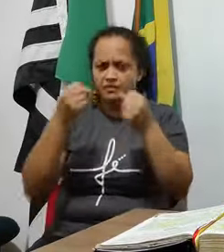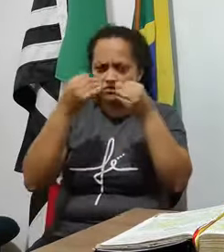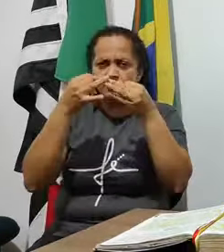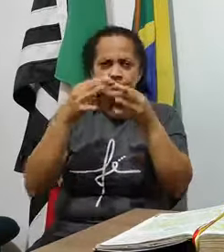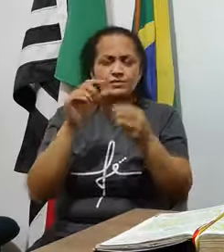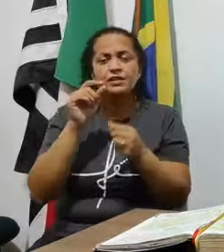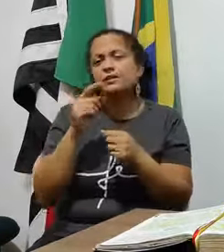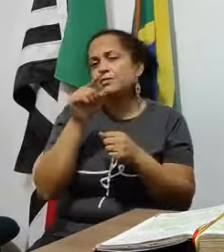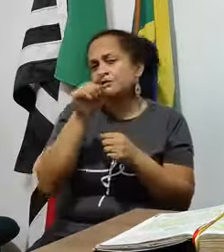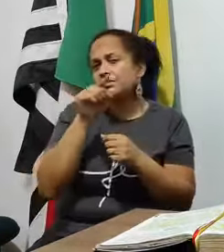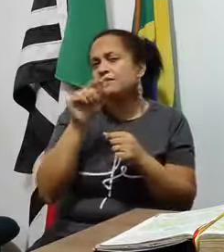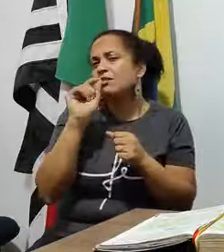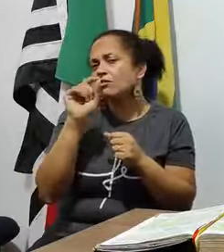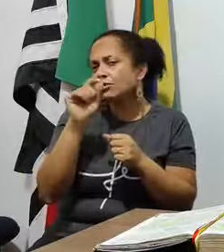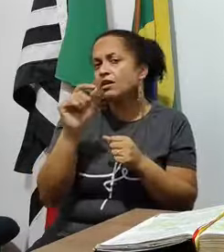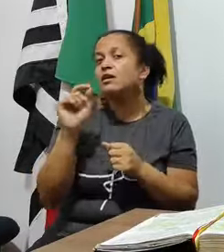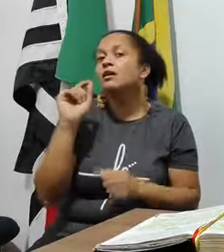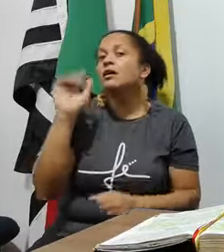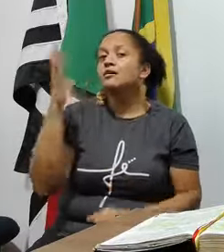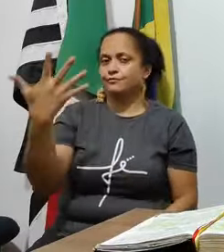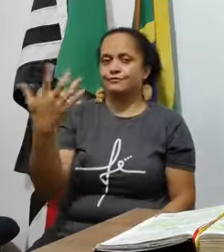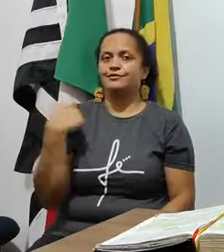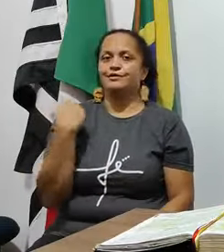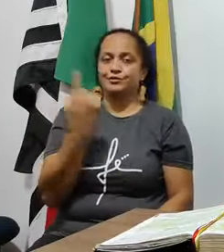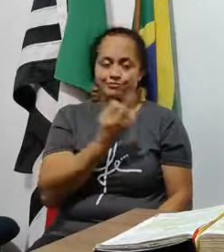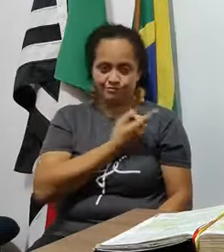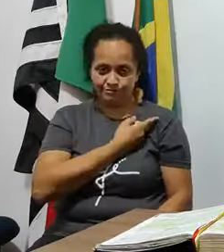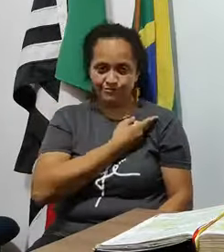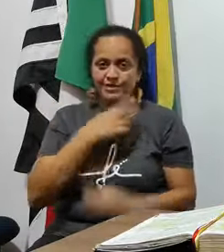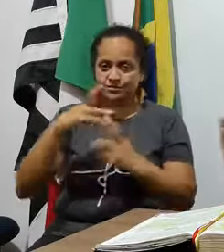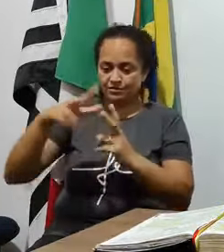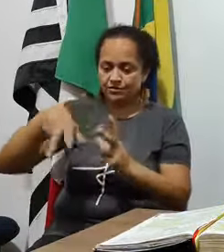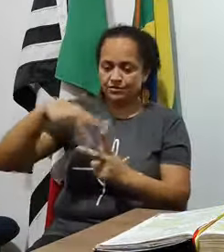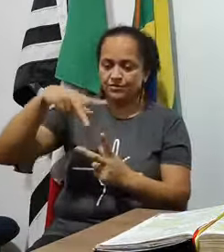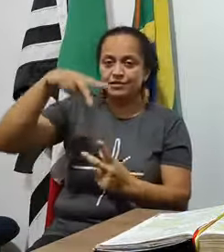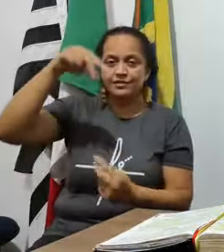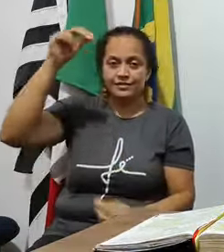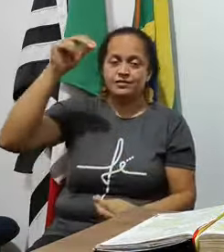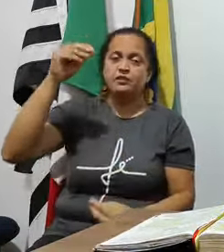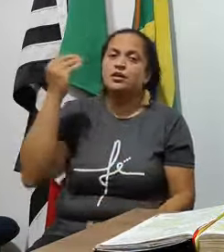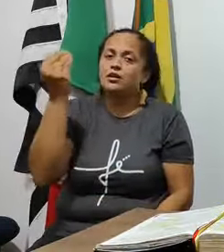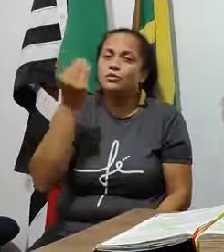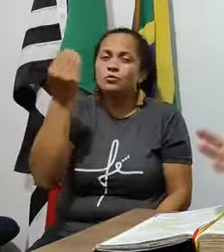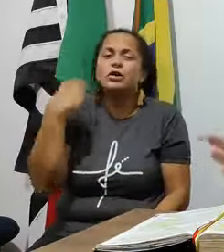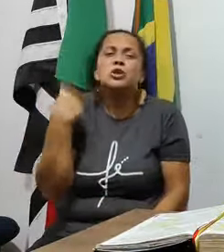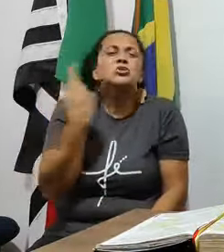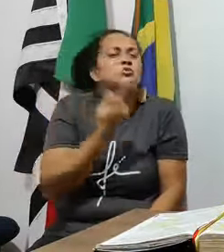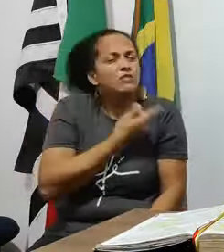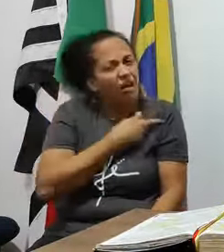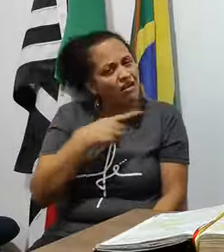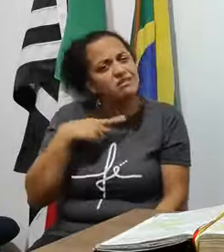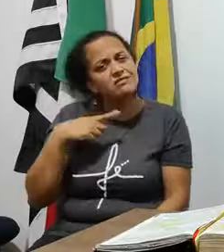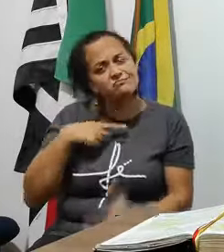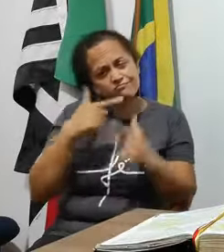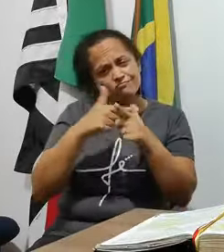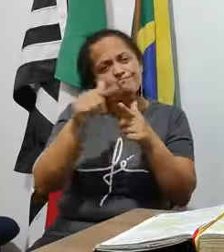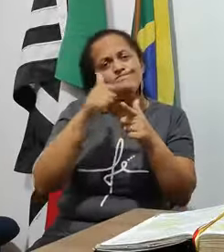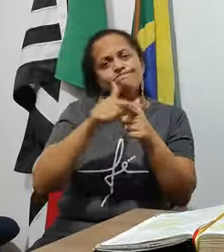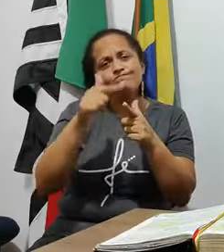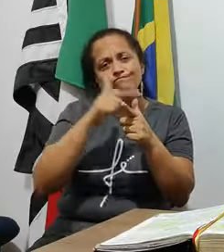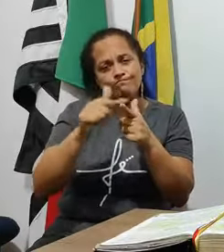conosco, principalmente com a nossa alma, diante de uma tribulação, diante de um momento de